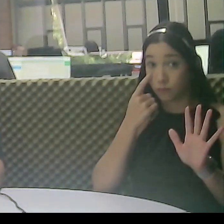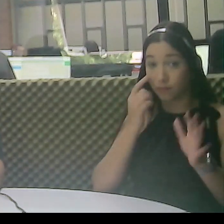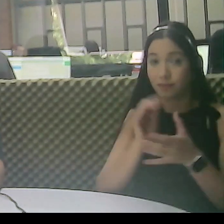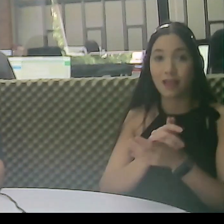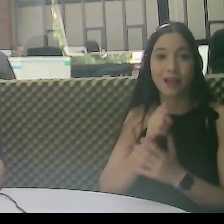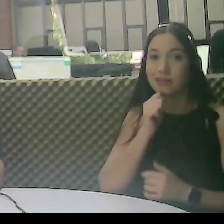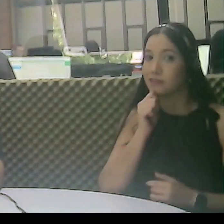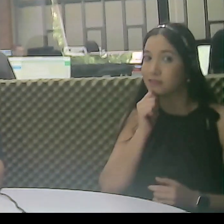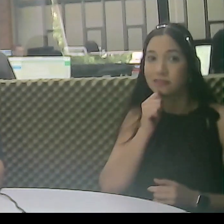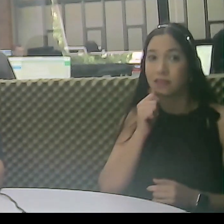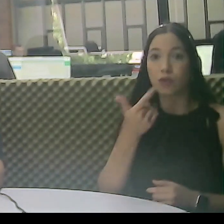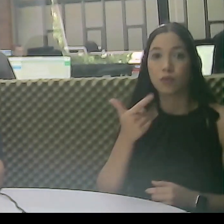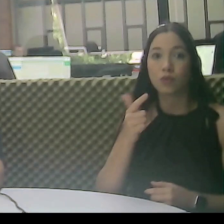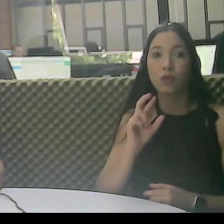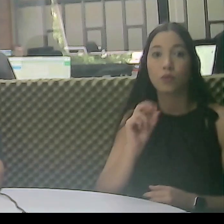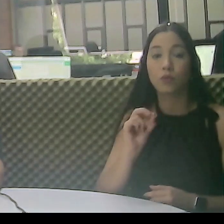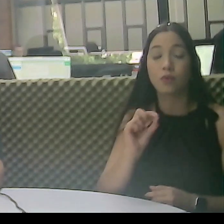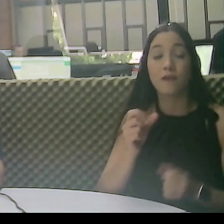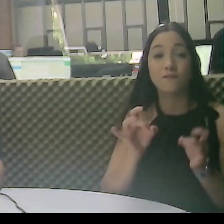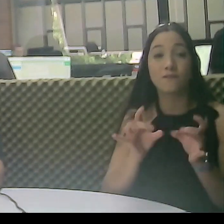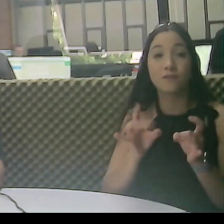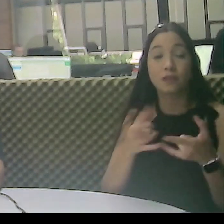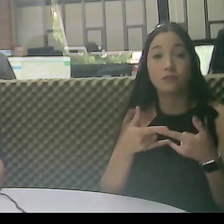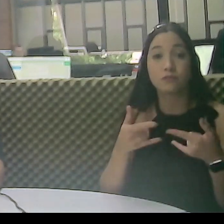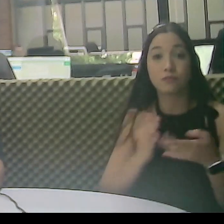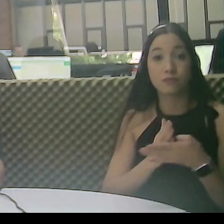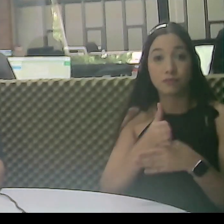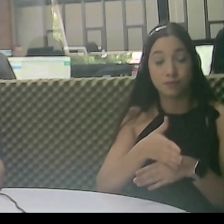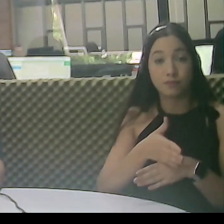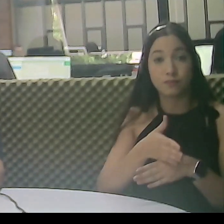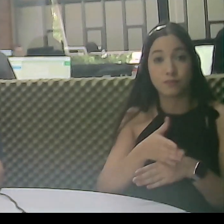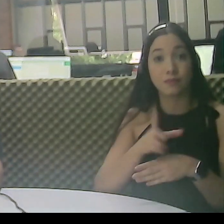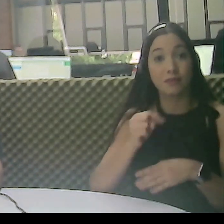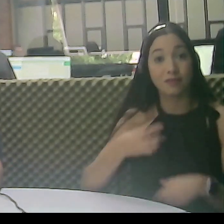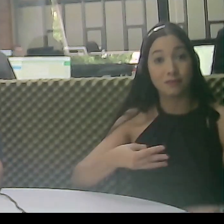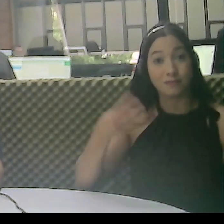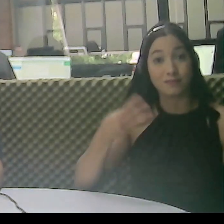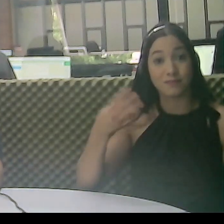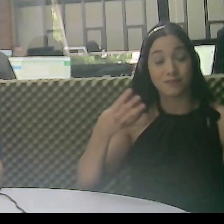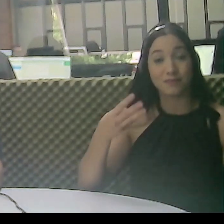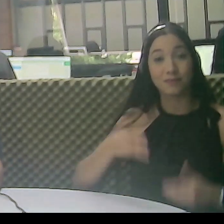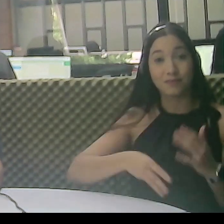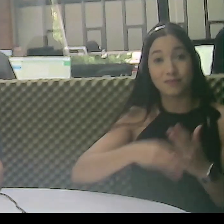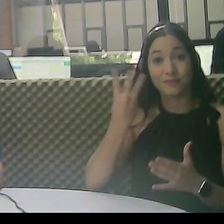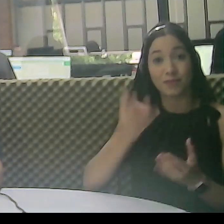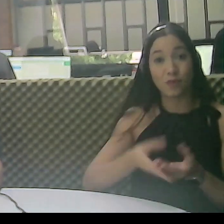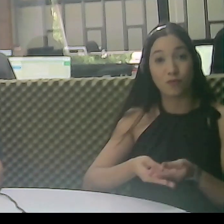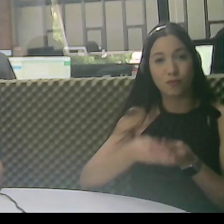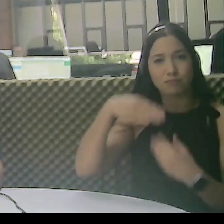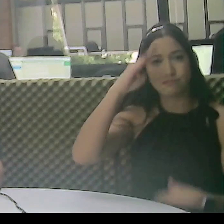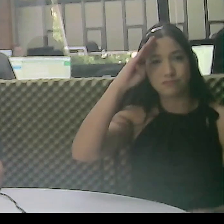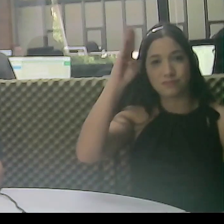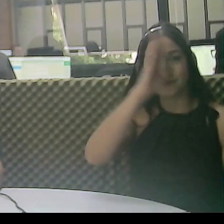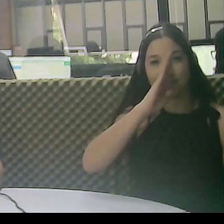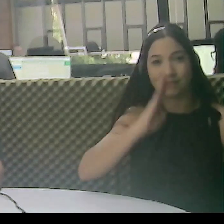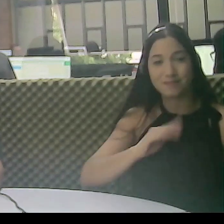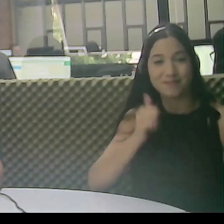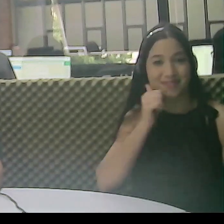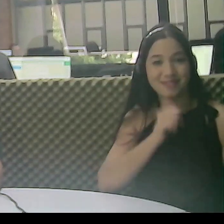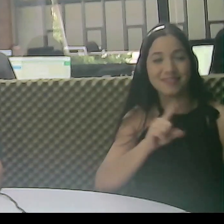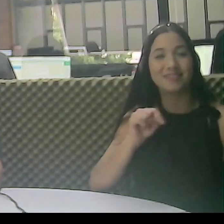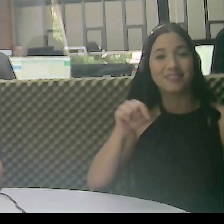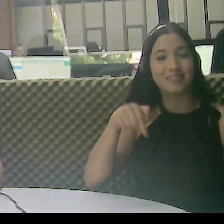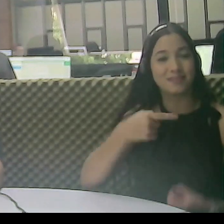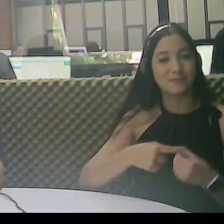ainda não há definição sobre a venda de ingressos. Esta será a terceira vez que a principal competição de vôlei feminino do Brasil será